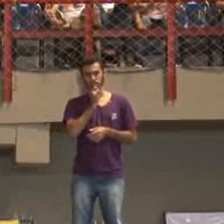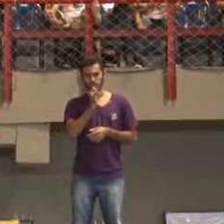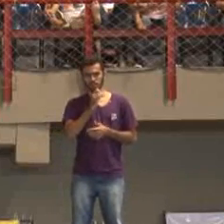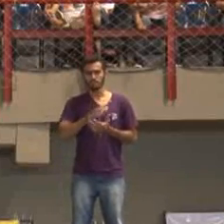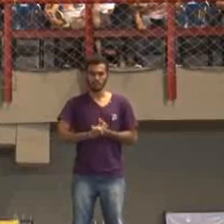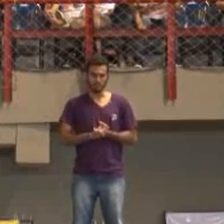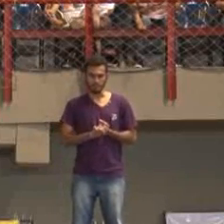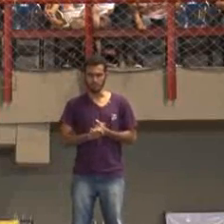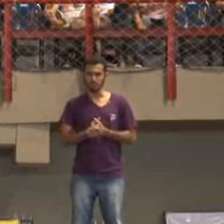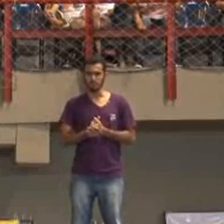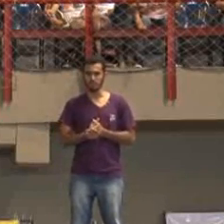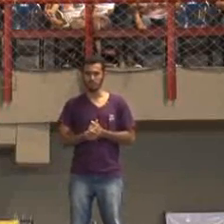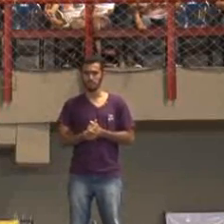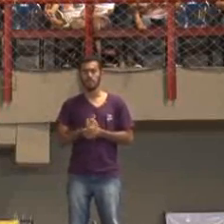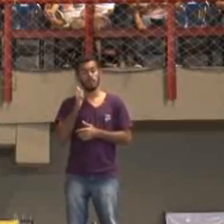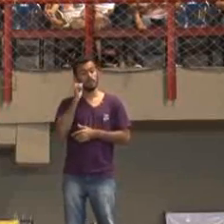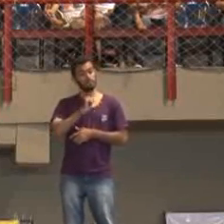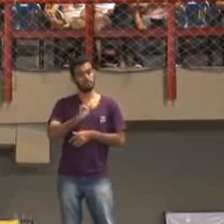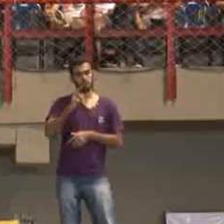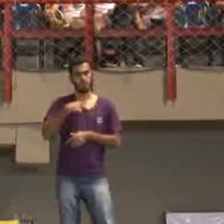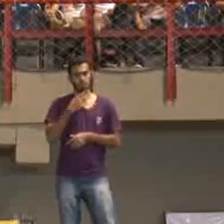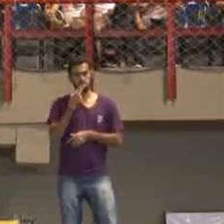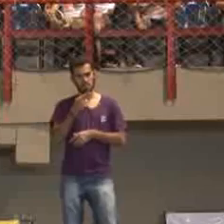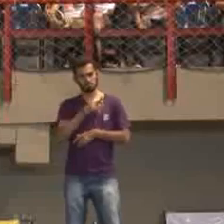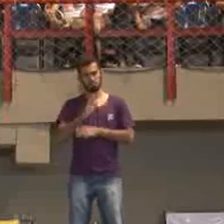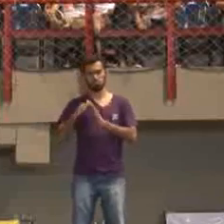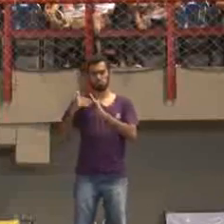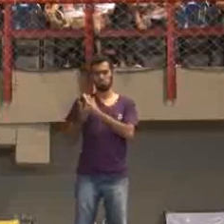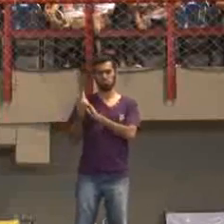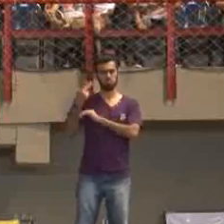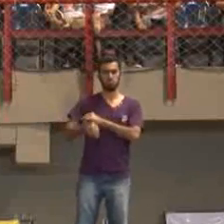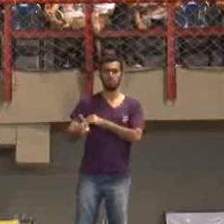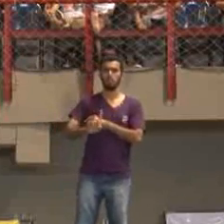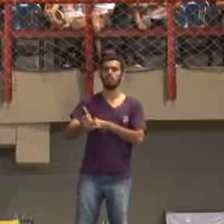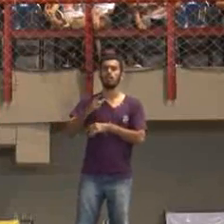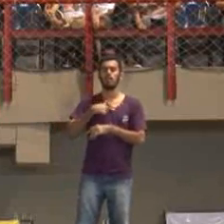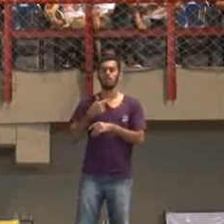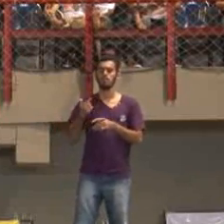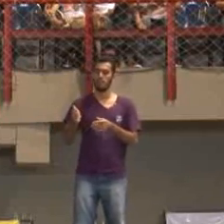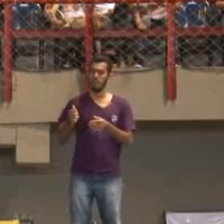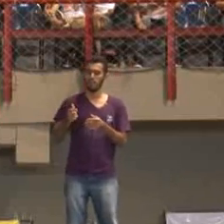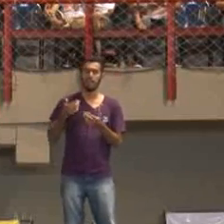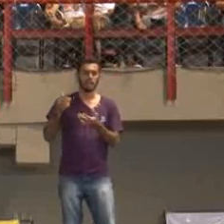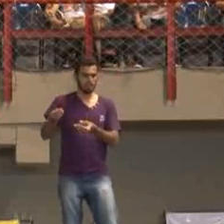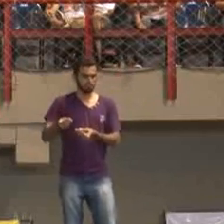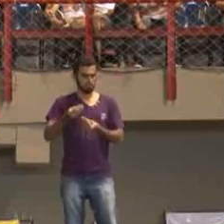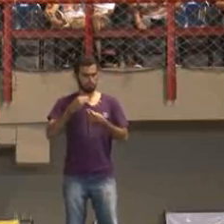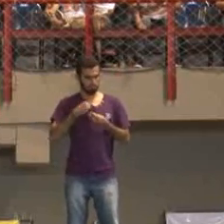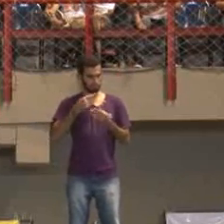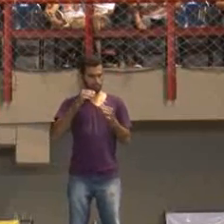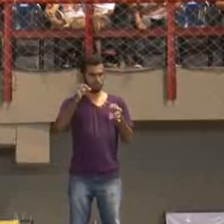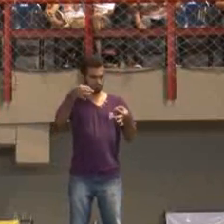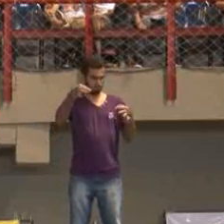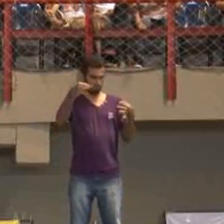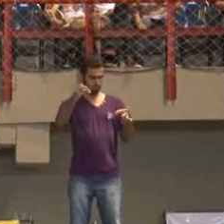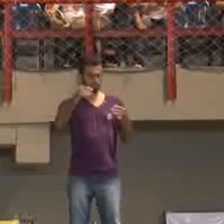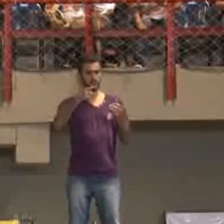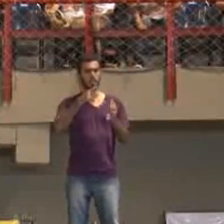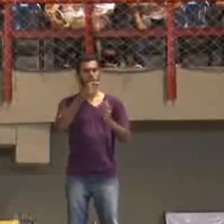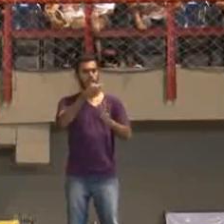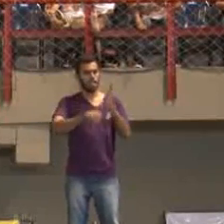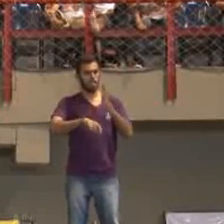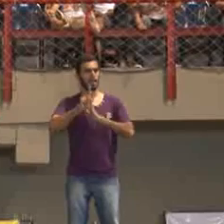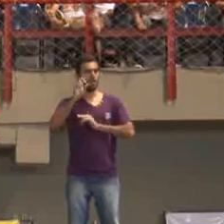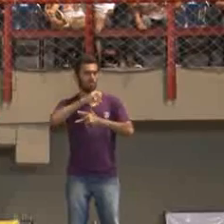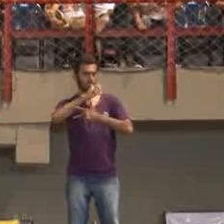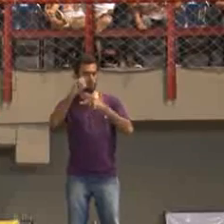uma menina, não vou dizer a escola, levou o espelho da redação do Enem para eu corrigir. A primeira frase